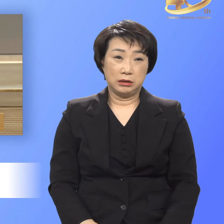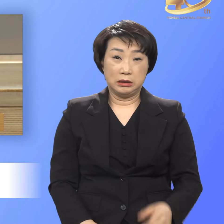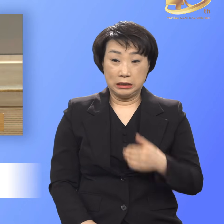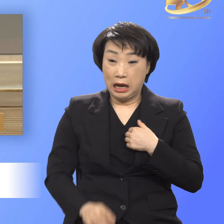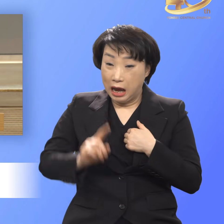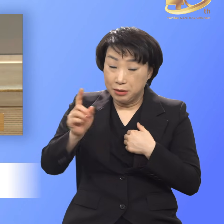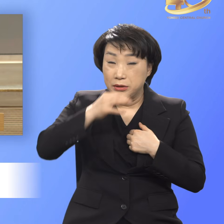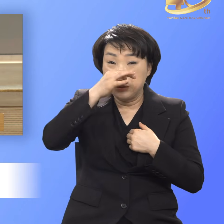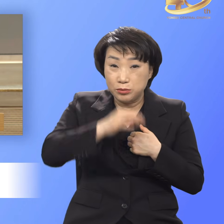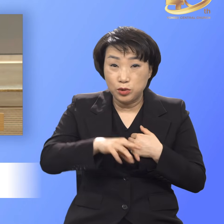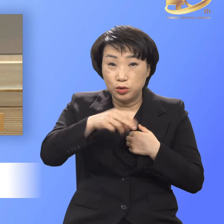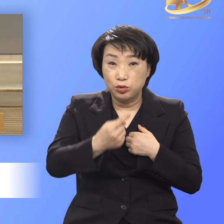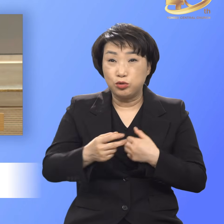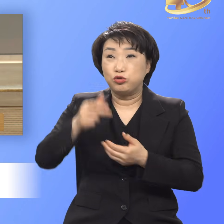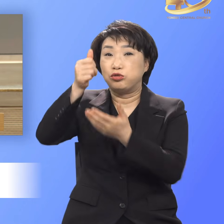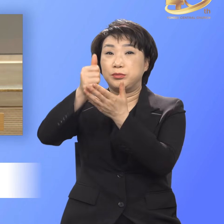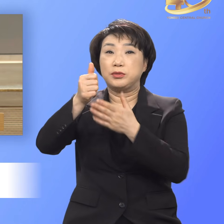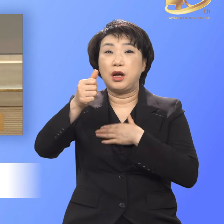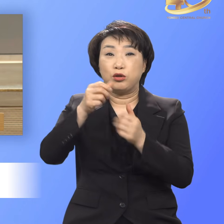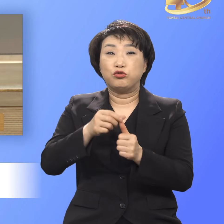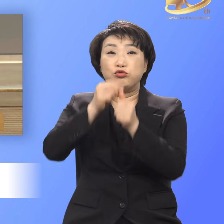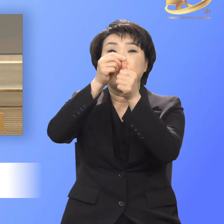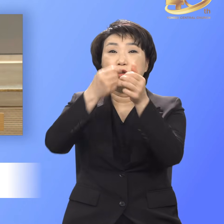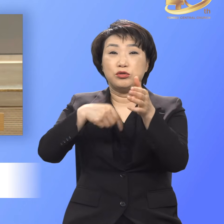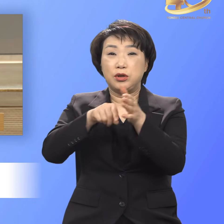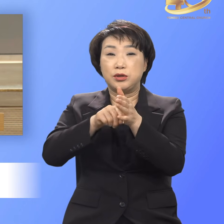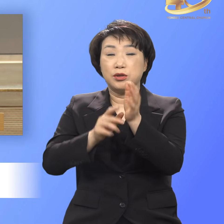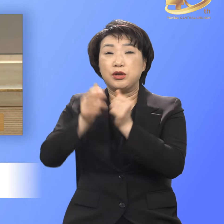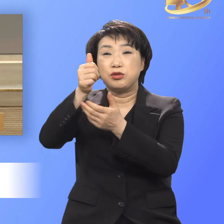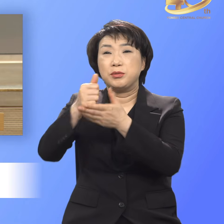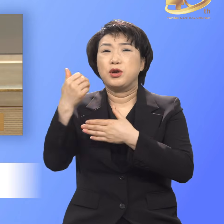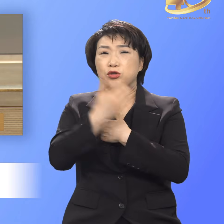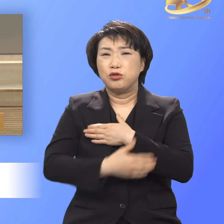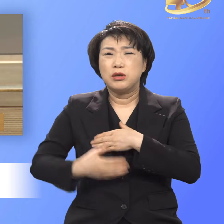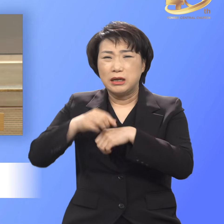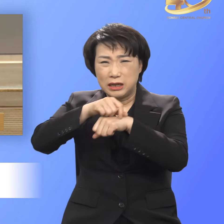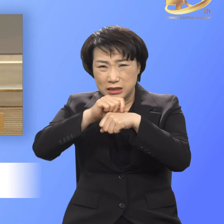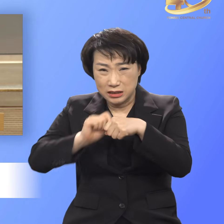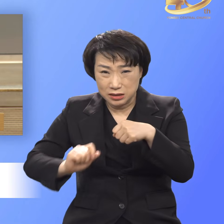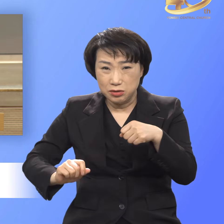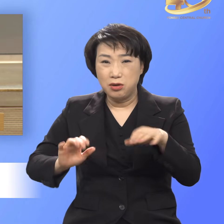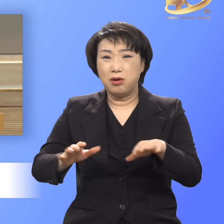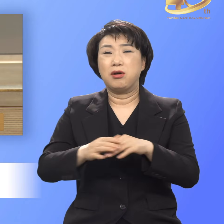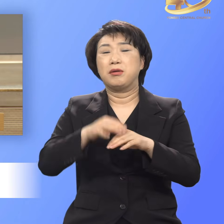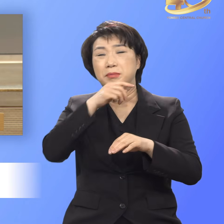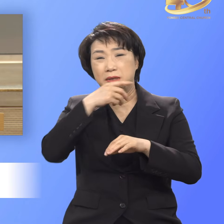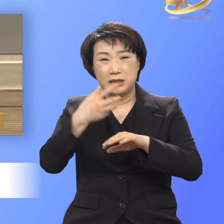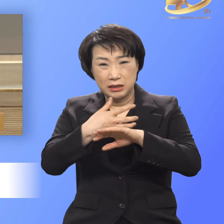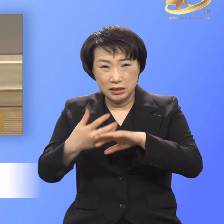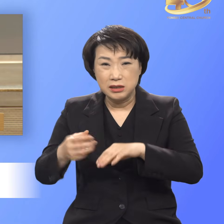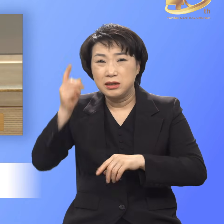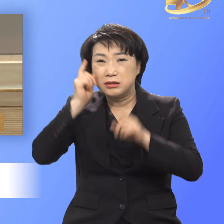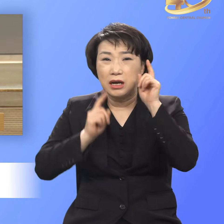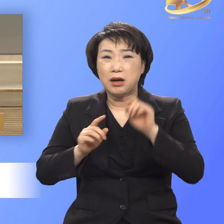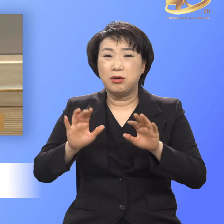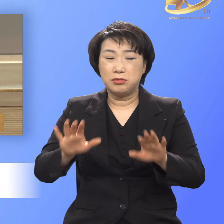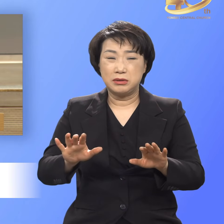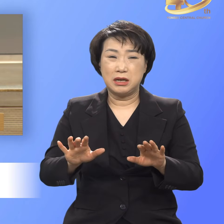힘들어도 주님은 나 구원하려고 그가 육체가 찢어지고 상하서